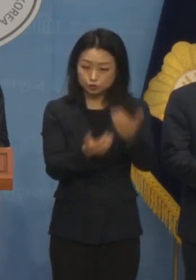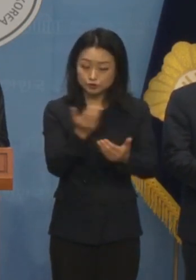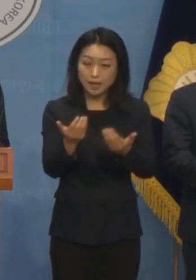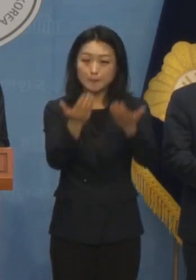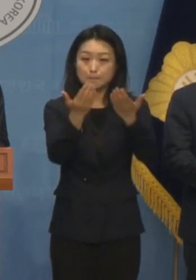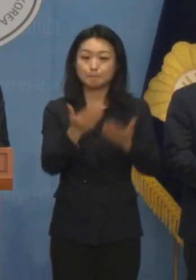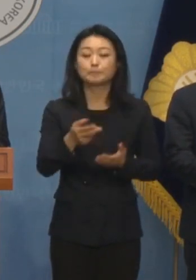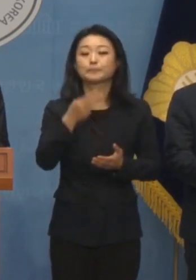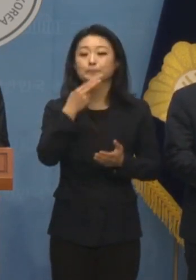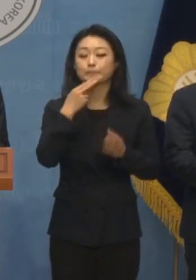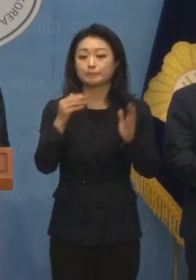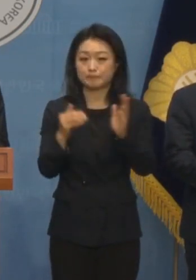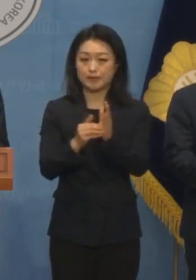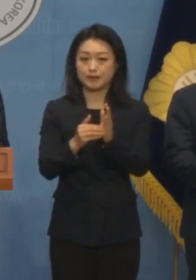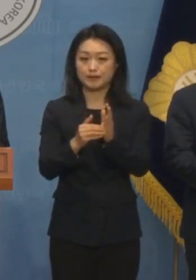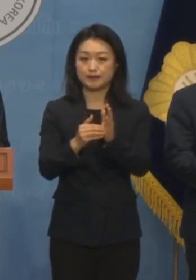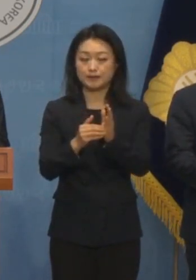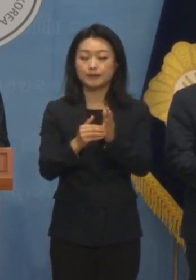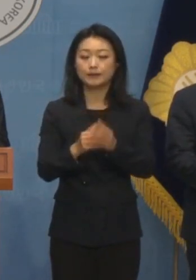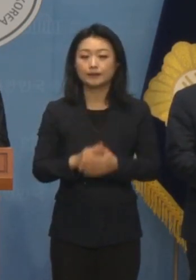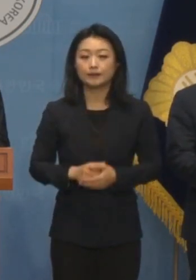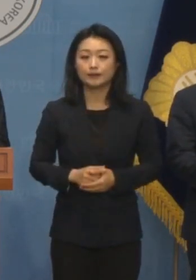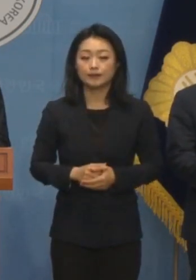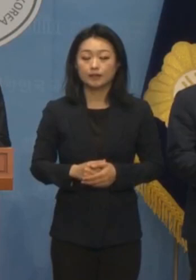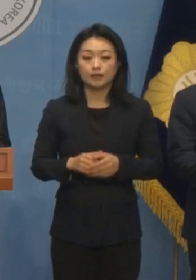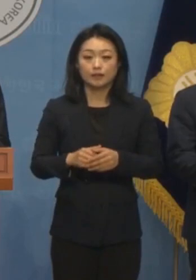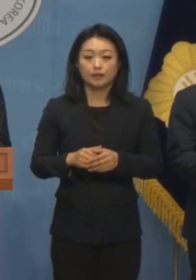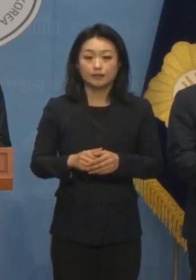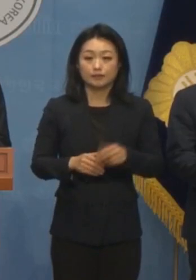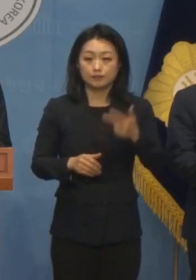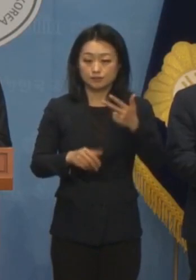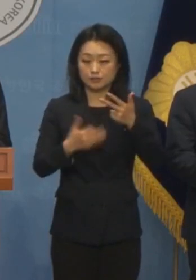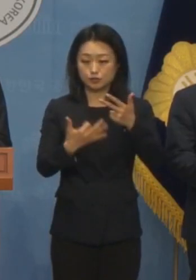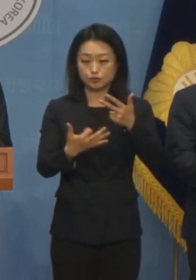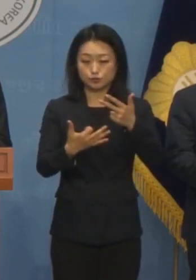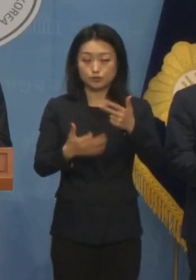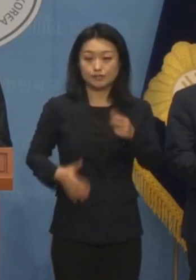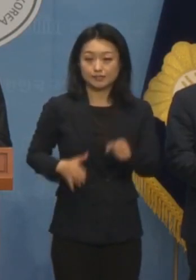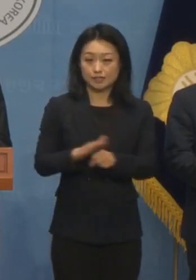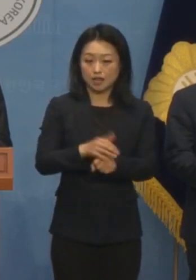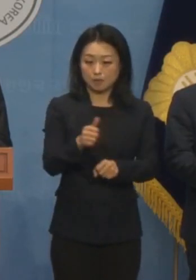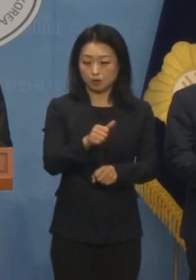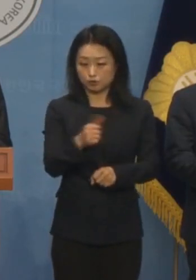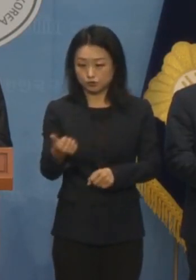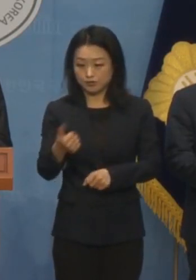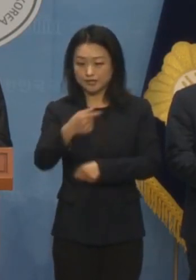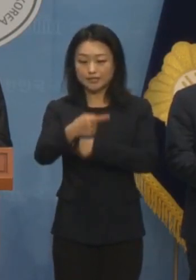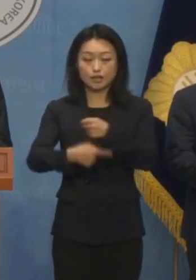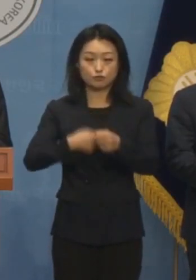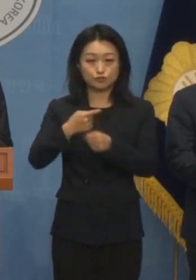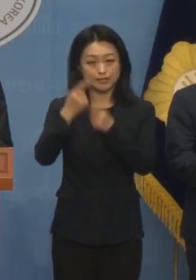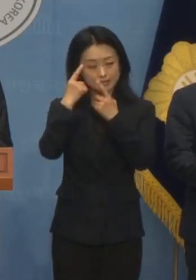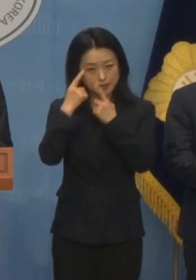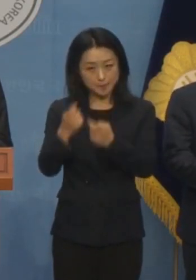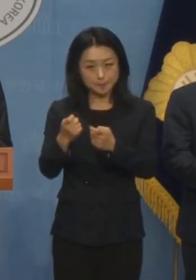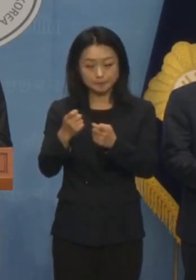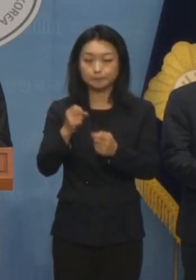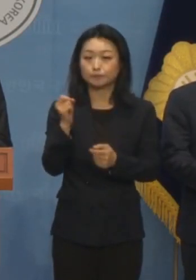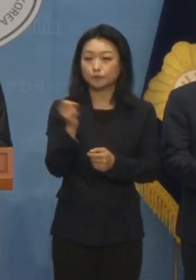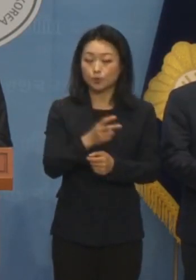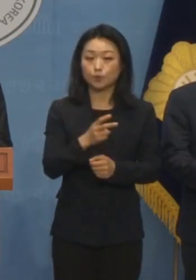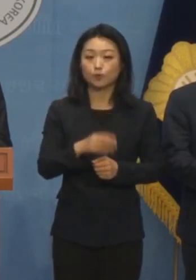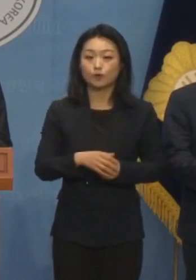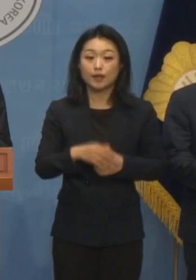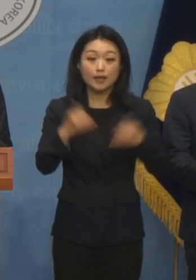받지 않았다는 사실입니다. 오는 7월 19일은 최해병 순직 1주기입니다. 그리고